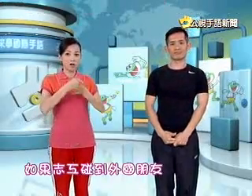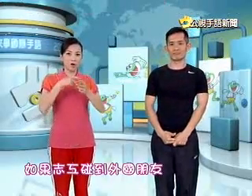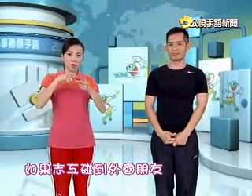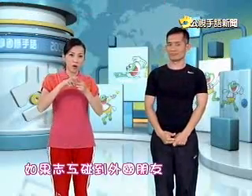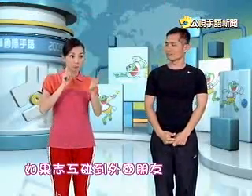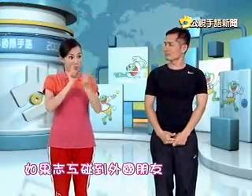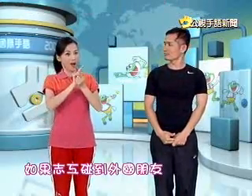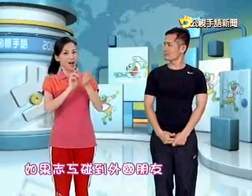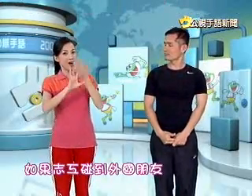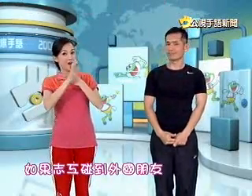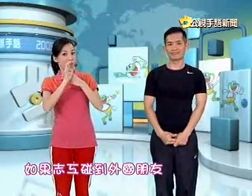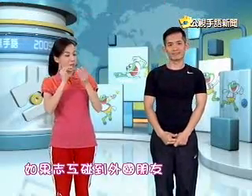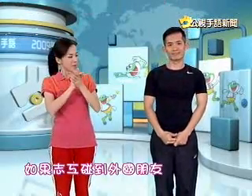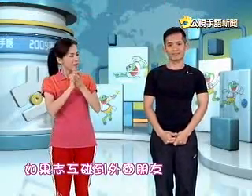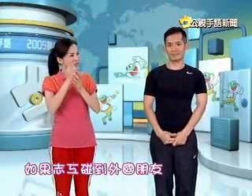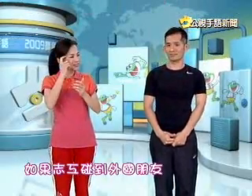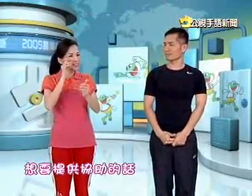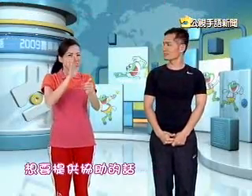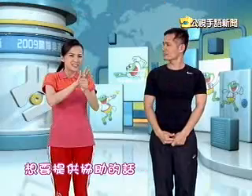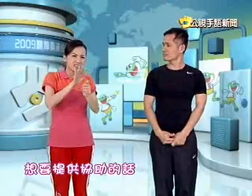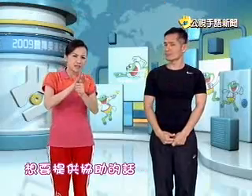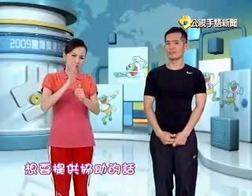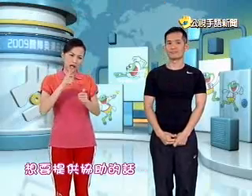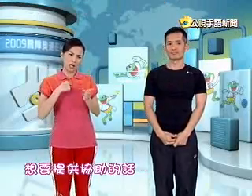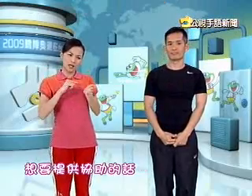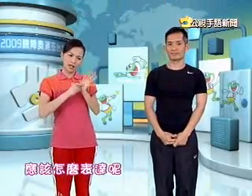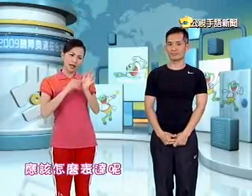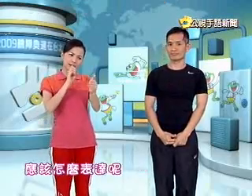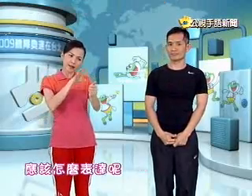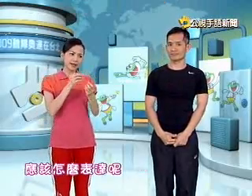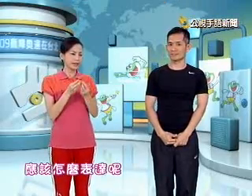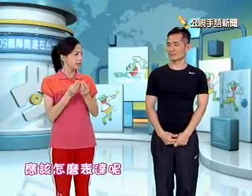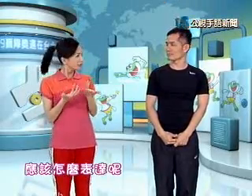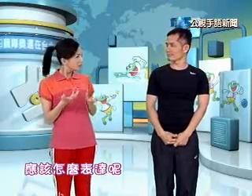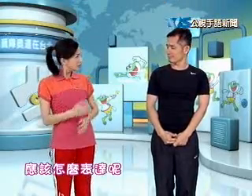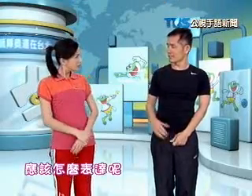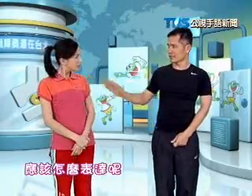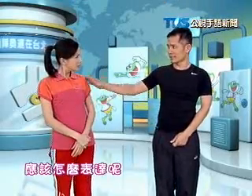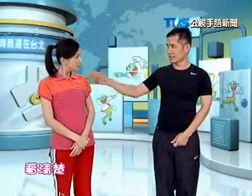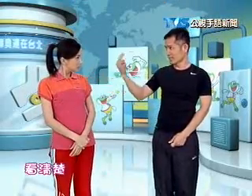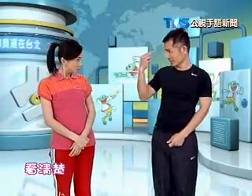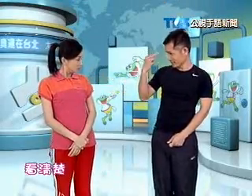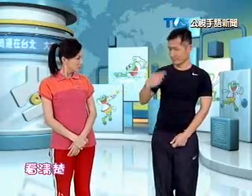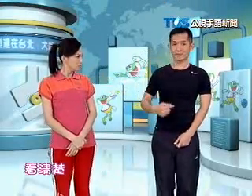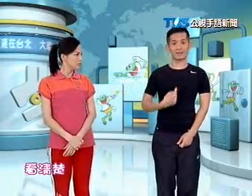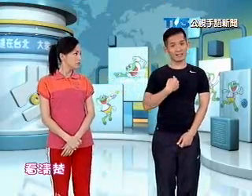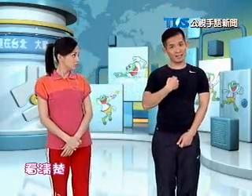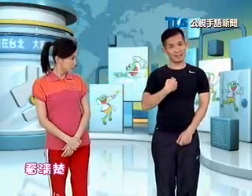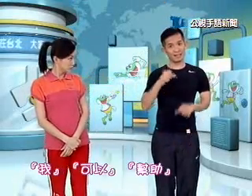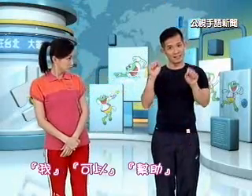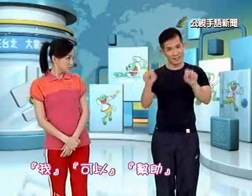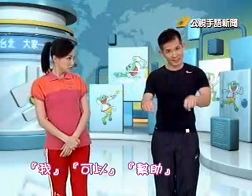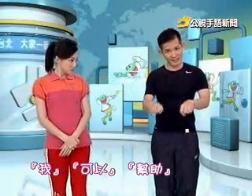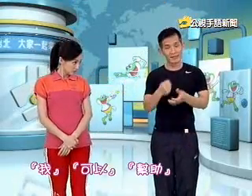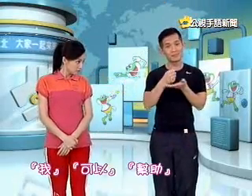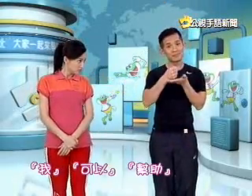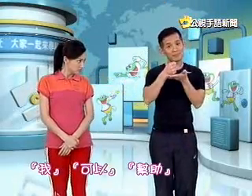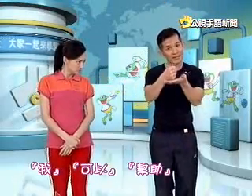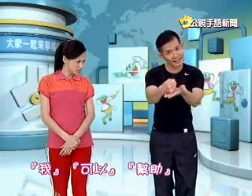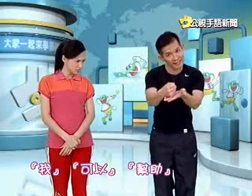果志工碰到外国朋友想要提供协助的话，应该怎么表达？ 看清楚，我可以帮